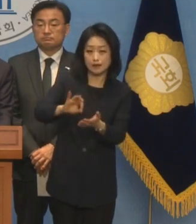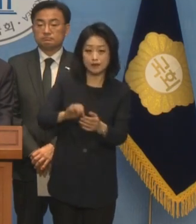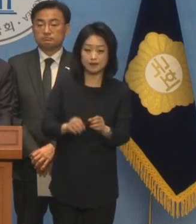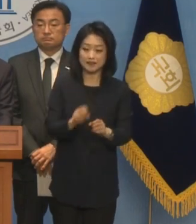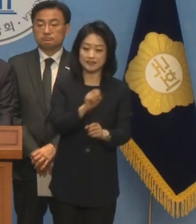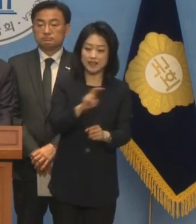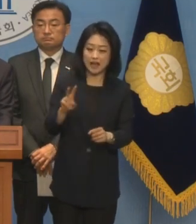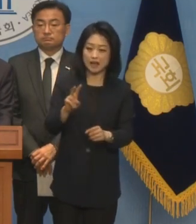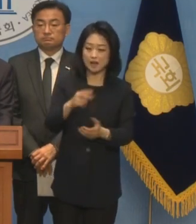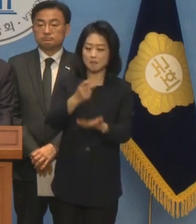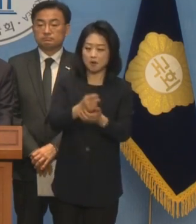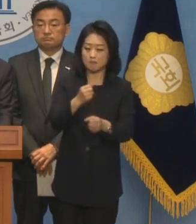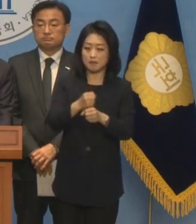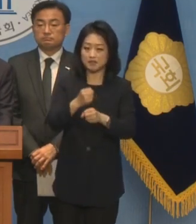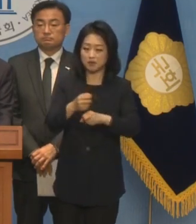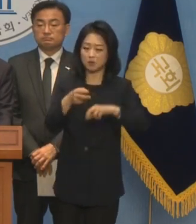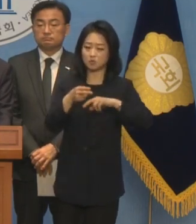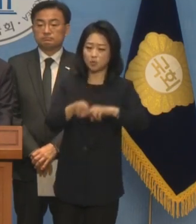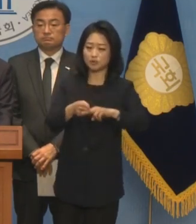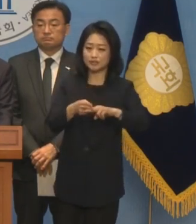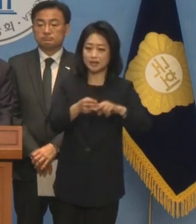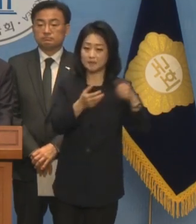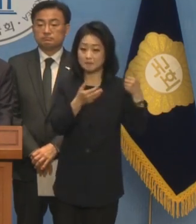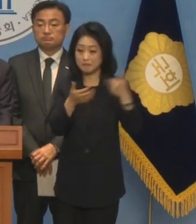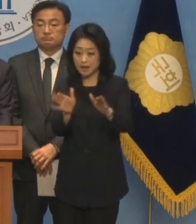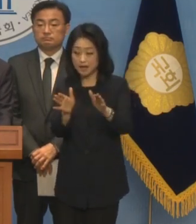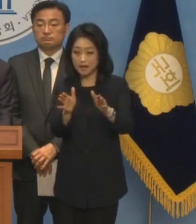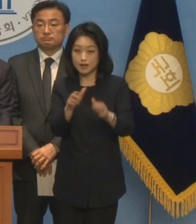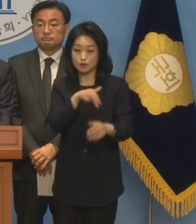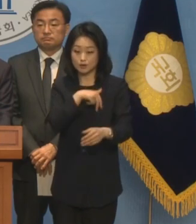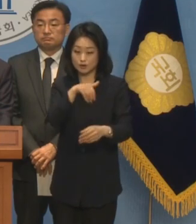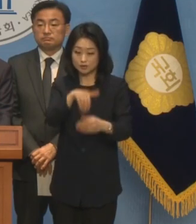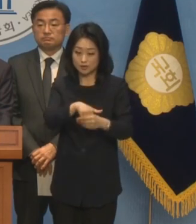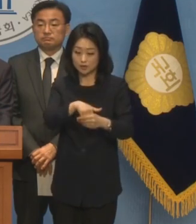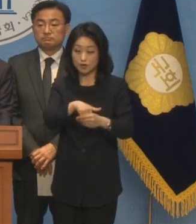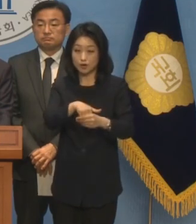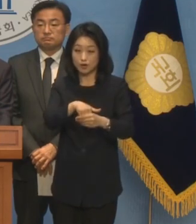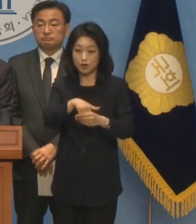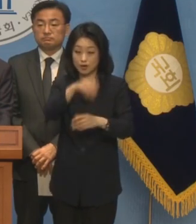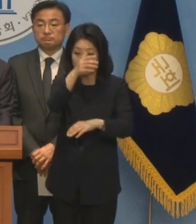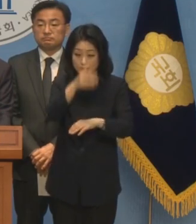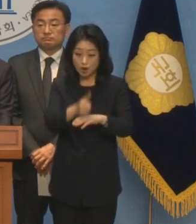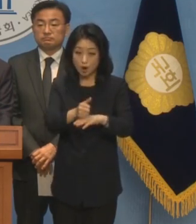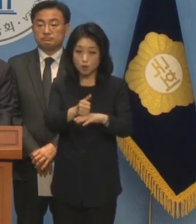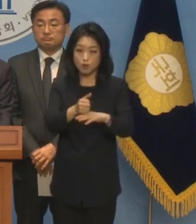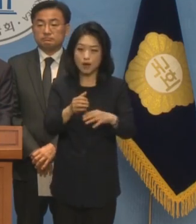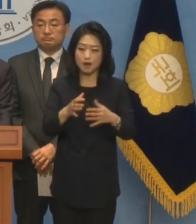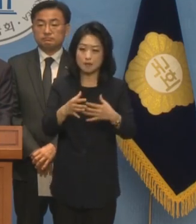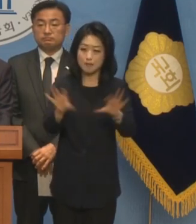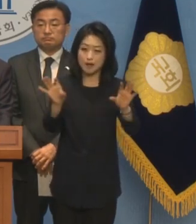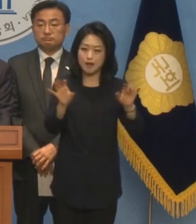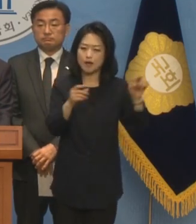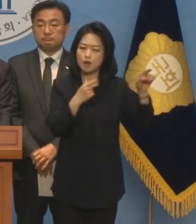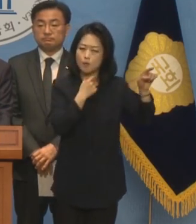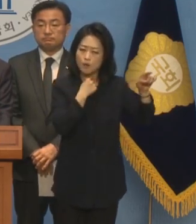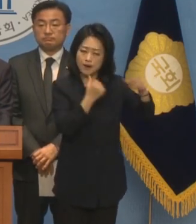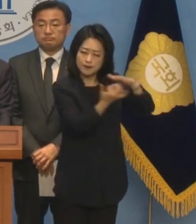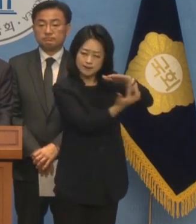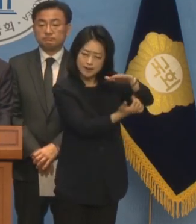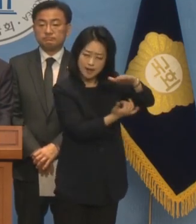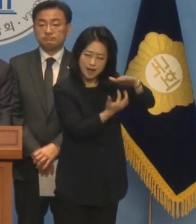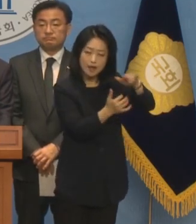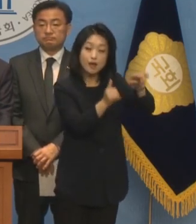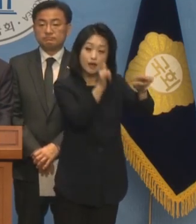프레임을 씌워서 총선 민심을 무력화시키고 싶은 뻔한 속내가 아닙니까 그런